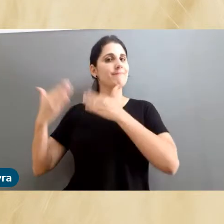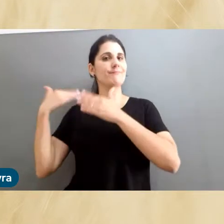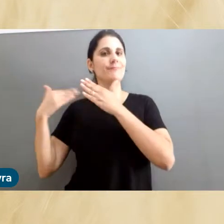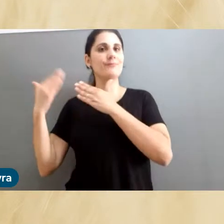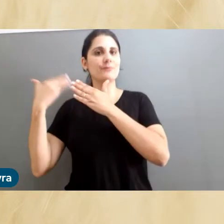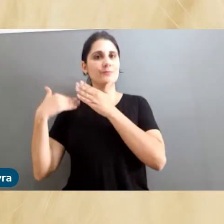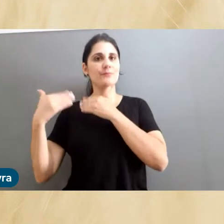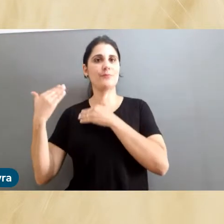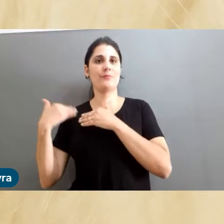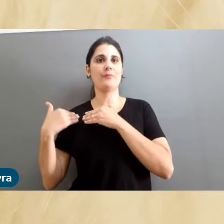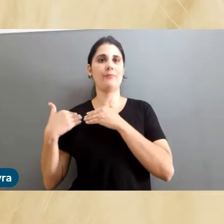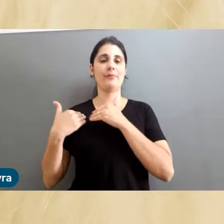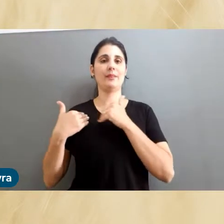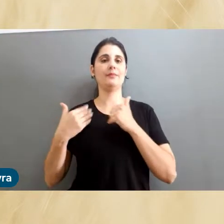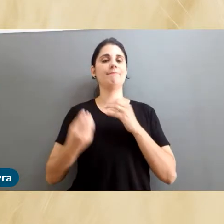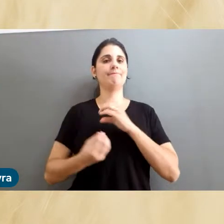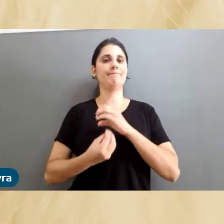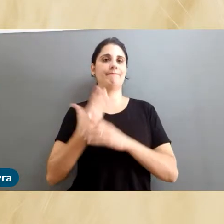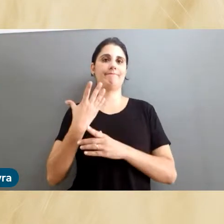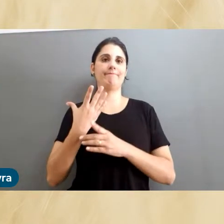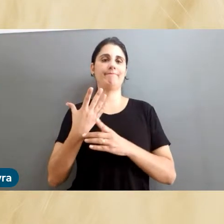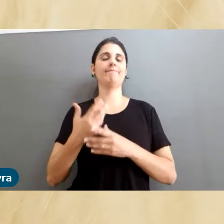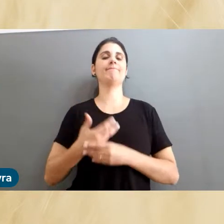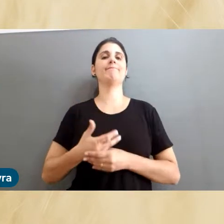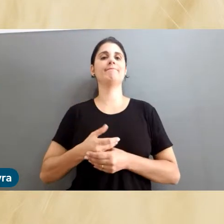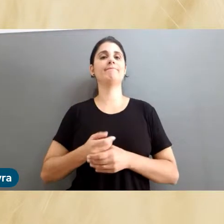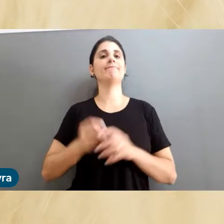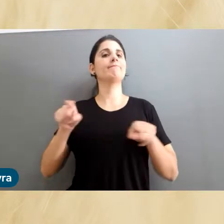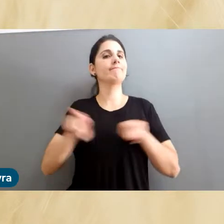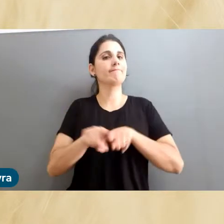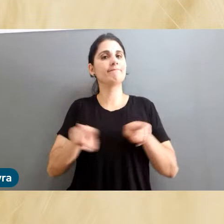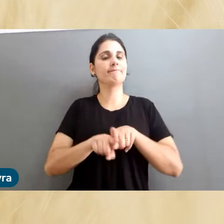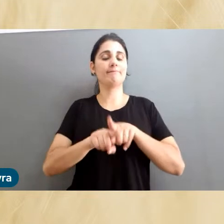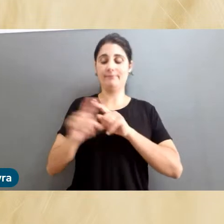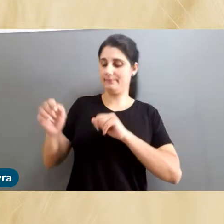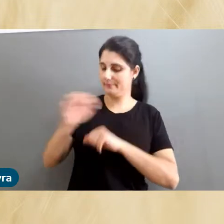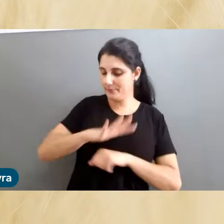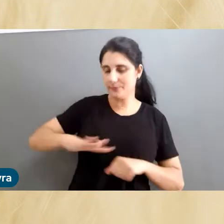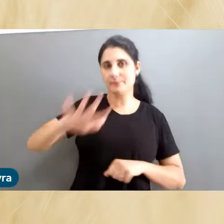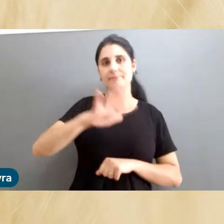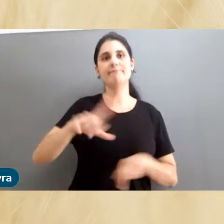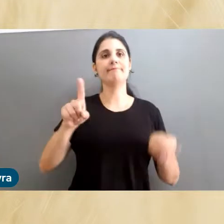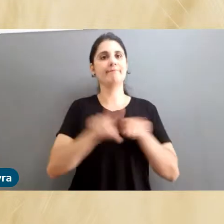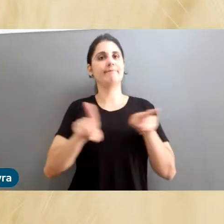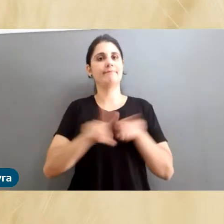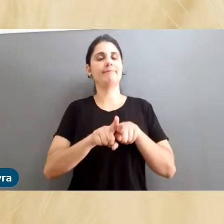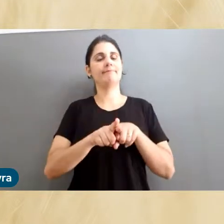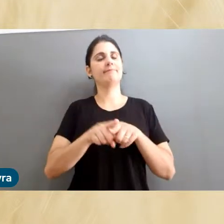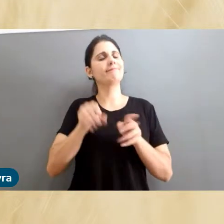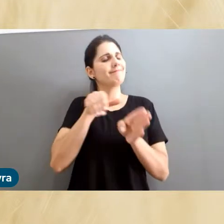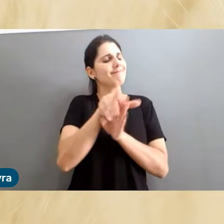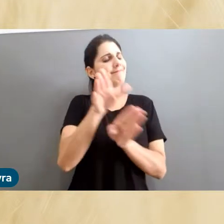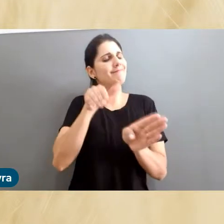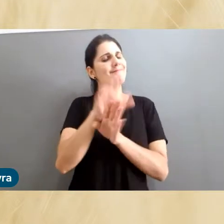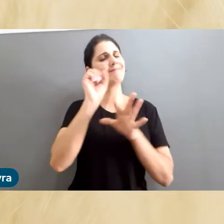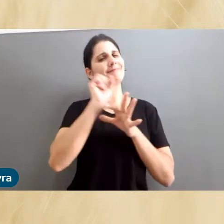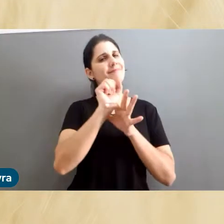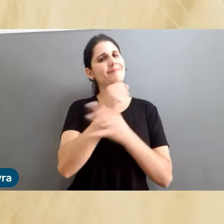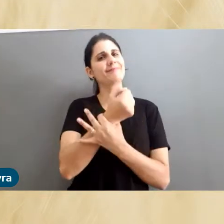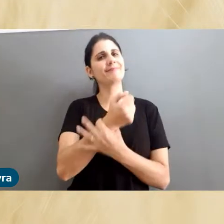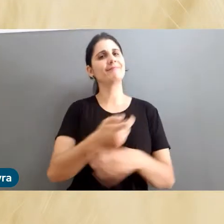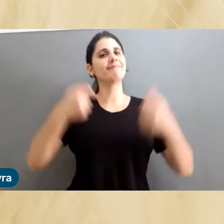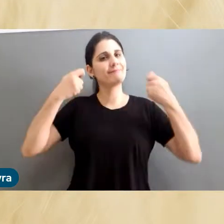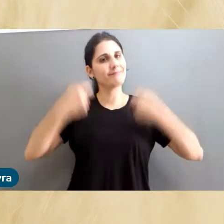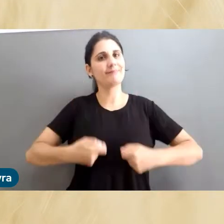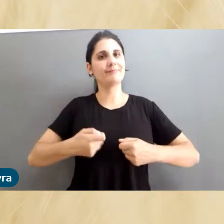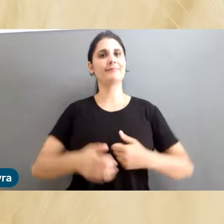com o surgimento do cristianismo nascente e que na atualidade também são orientações seguras e importantes